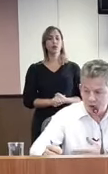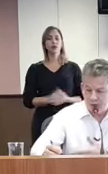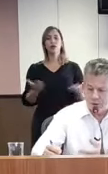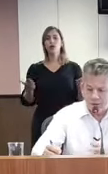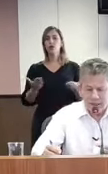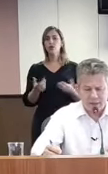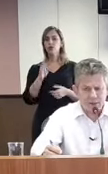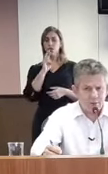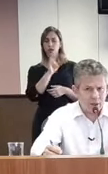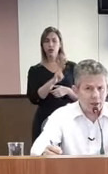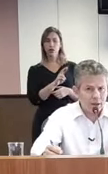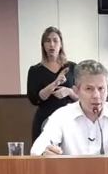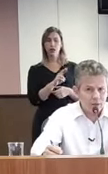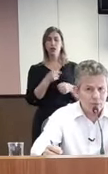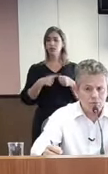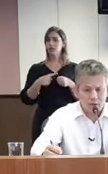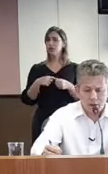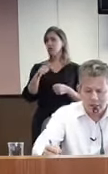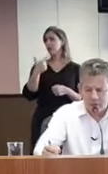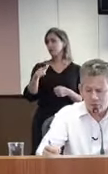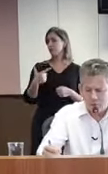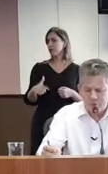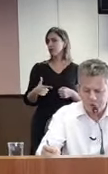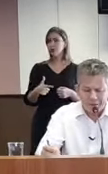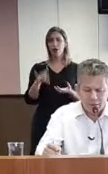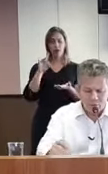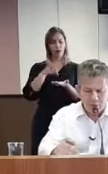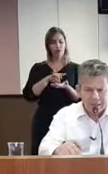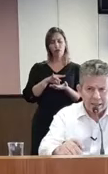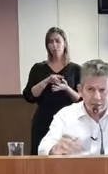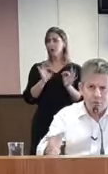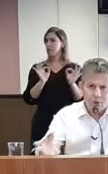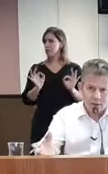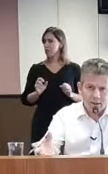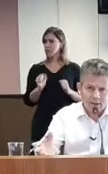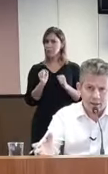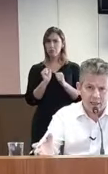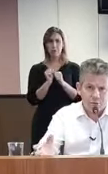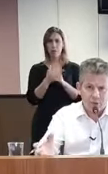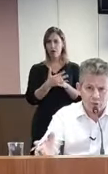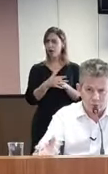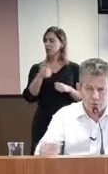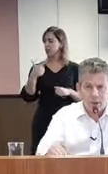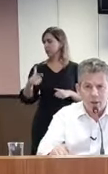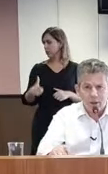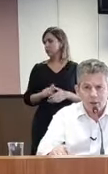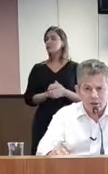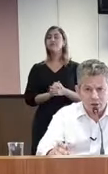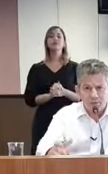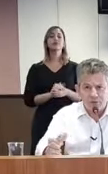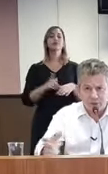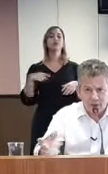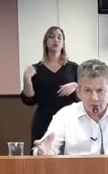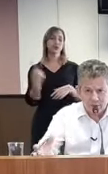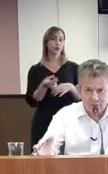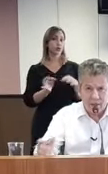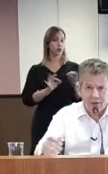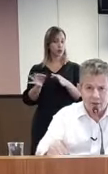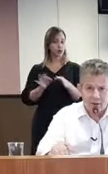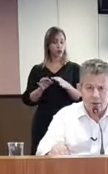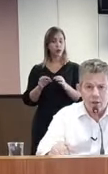a registro, Cáceres não tem ainda nenhum caso confirmado, como na grande maioria das cidades de Mato Grosso. Nós estamos fazendo